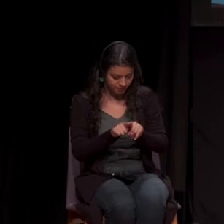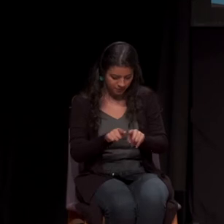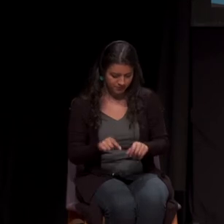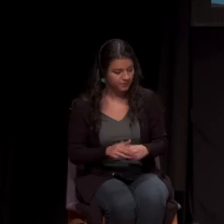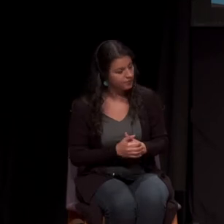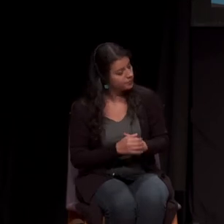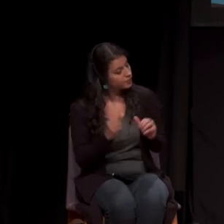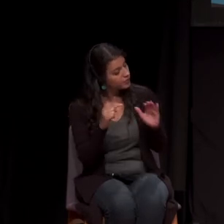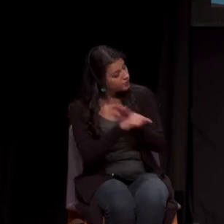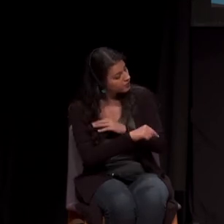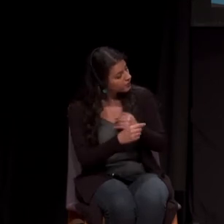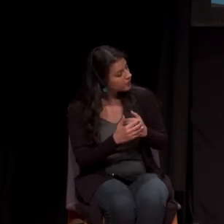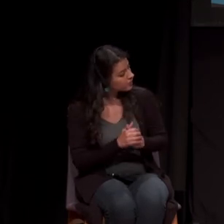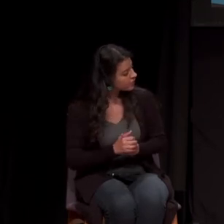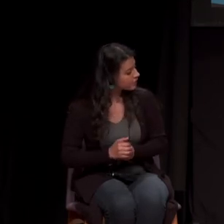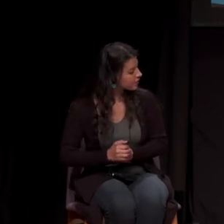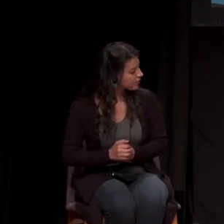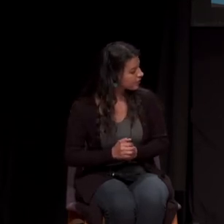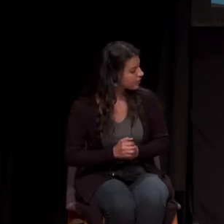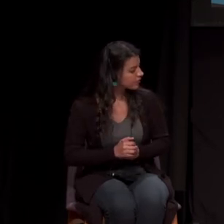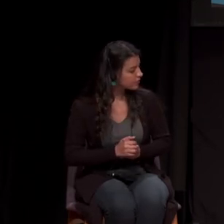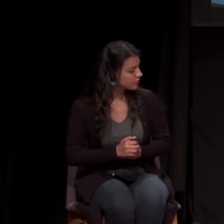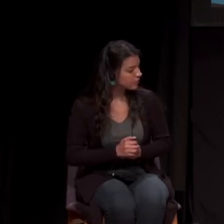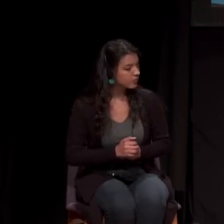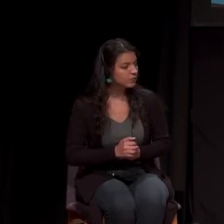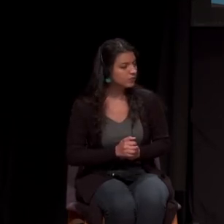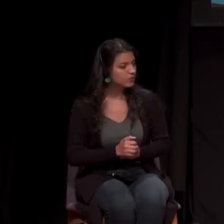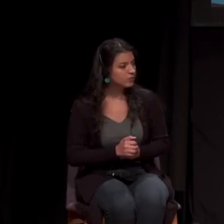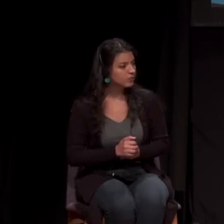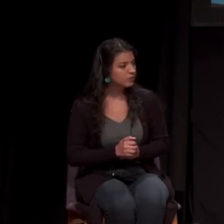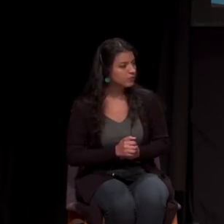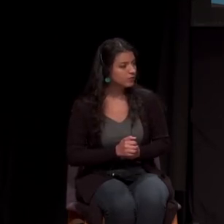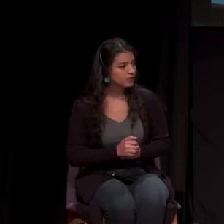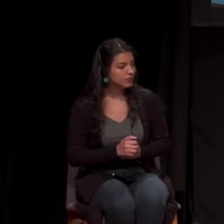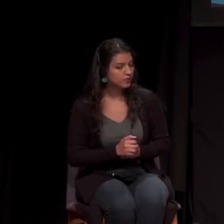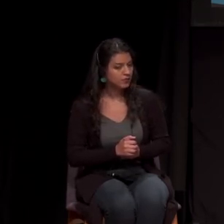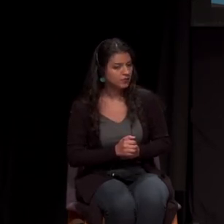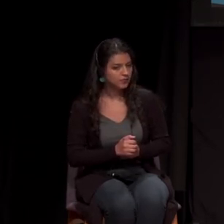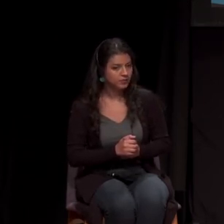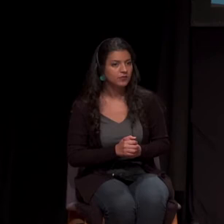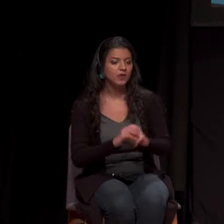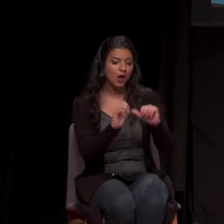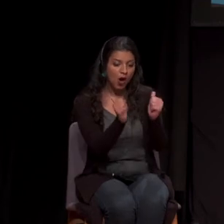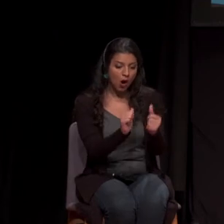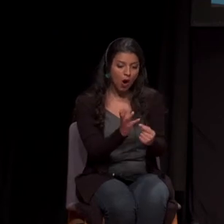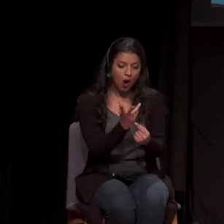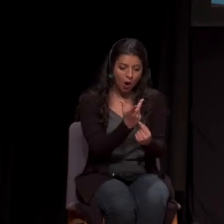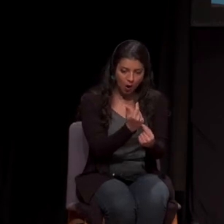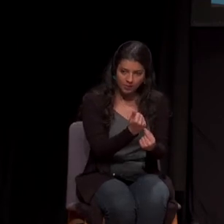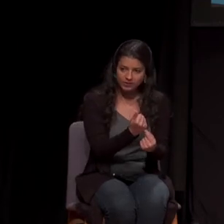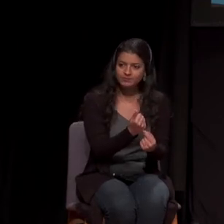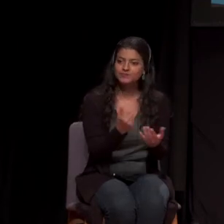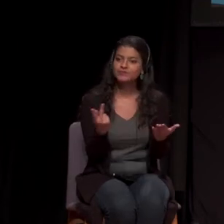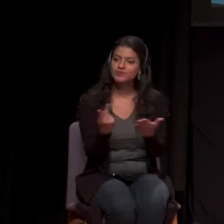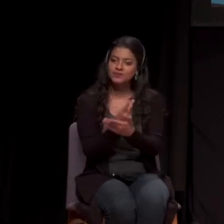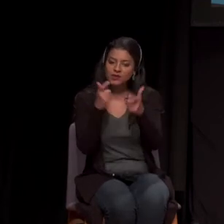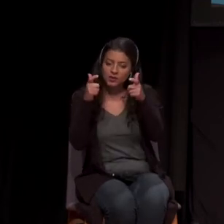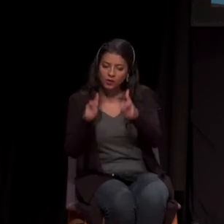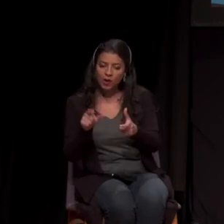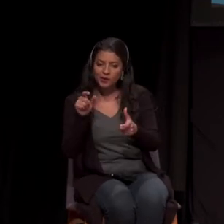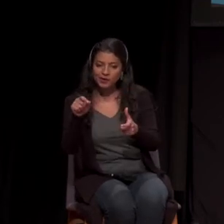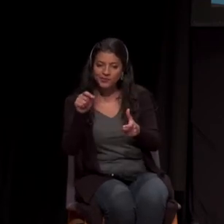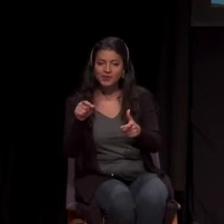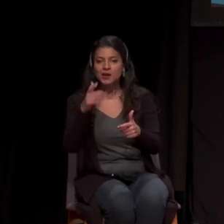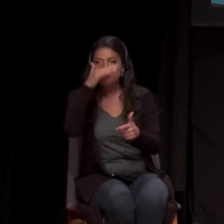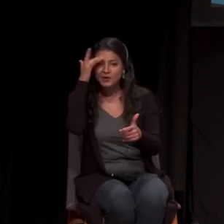Moussaka, uma das perguntas aqui. Como obras que ocupam espaços afetados pela gentrificação